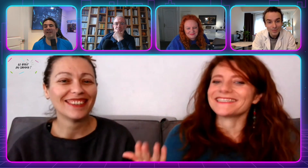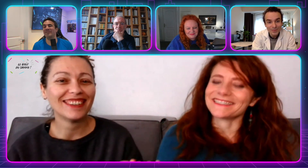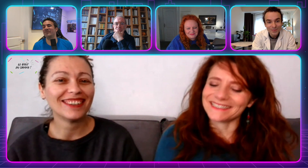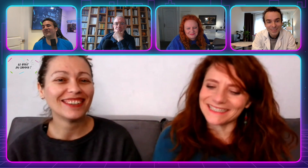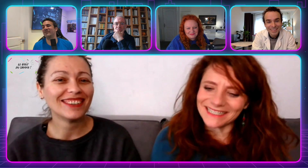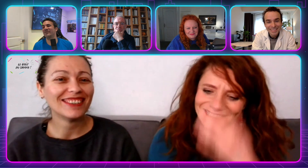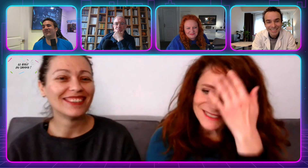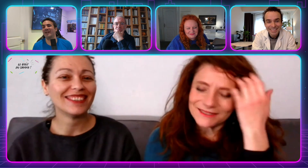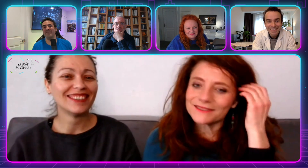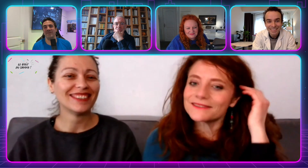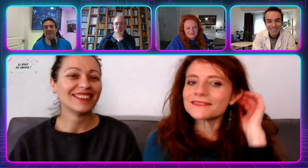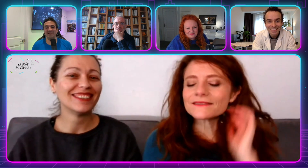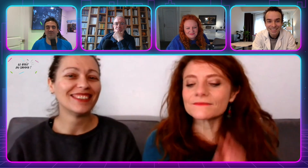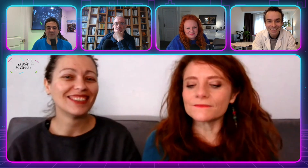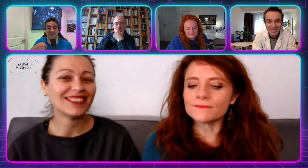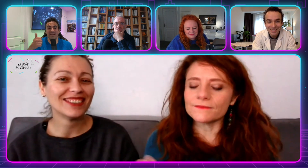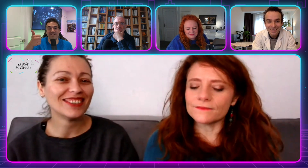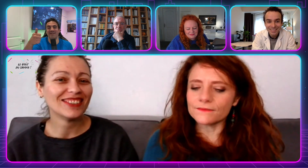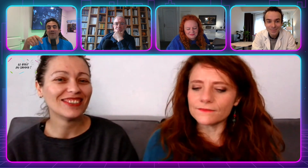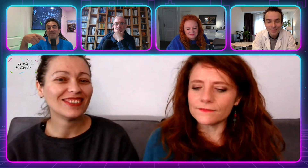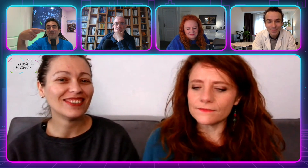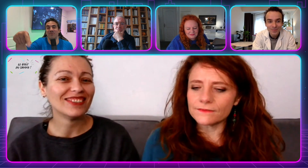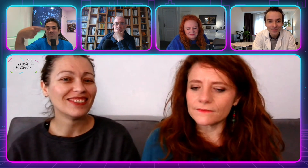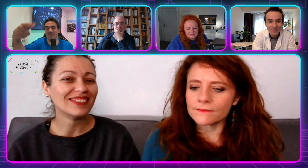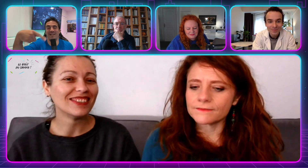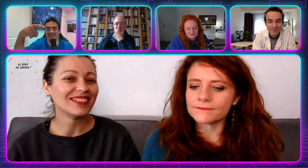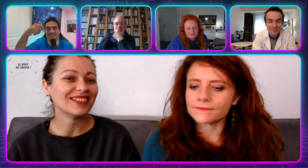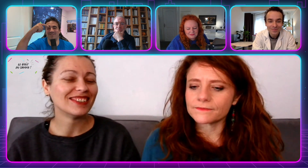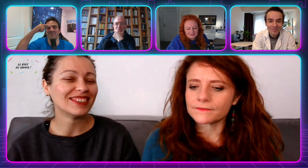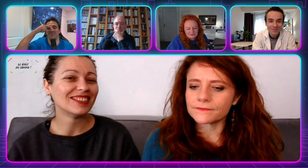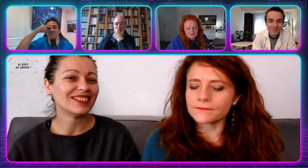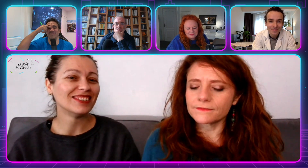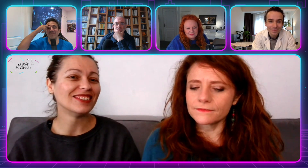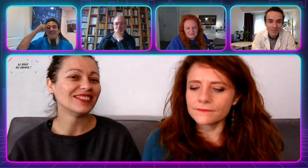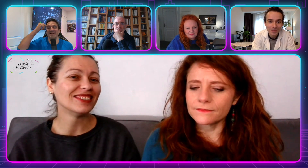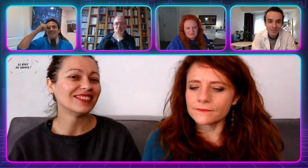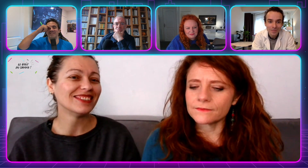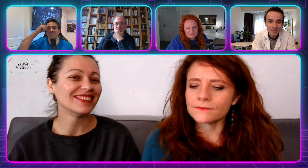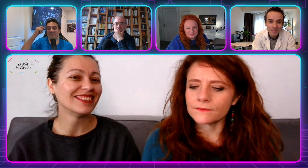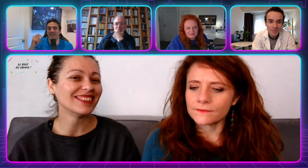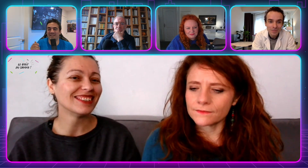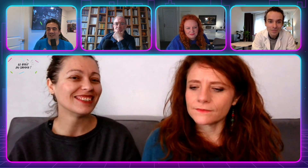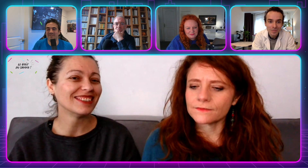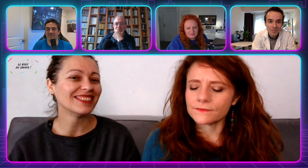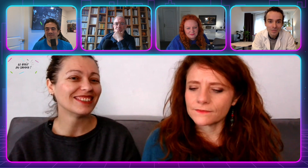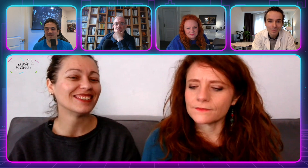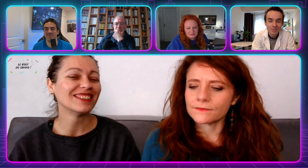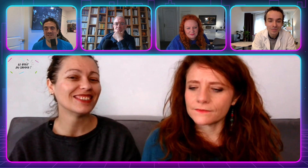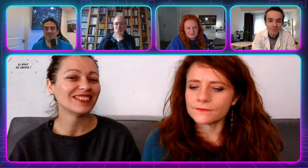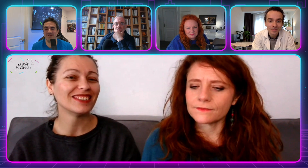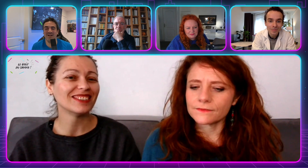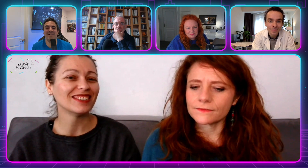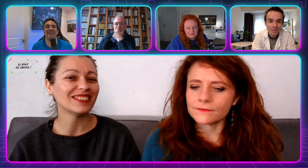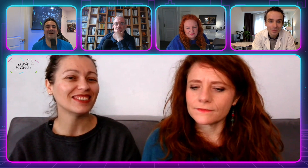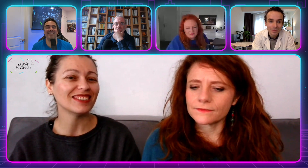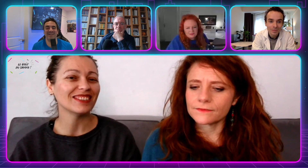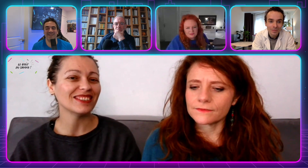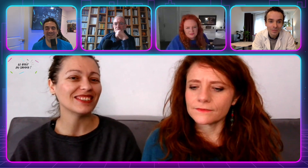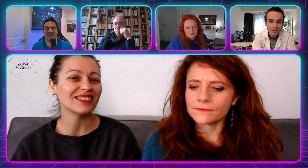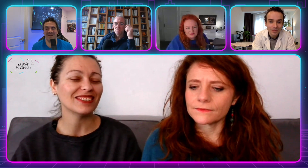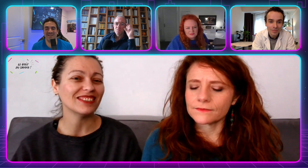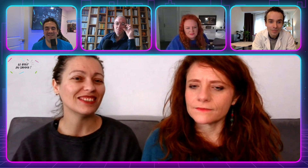tu nous parlais Voilà. de l'alphabet. Si on se fait très vite, après les gens pourront regarder la séquence sur YouTube. Si on se fait les lettres de l'alphabet ensemble, ça donne quoi?